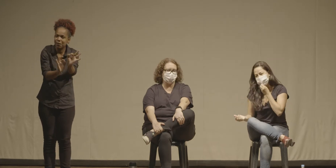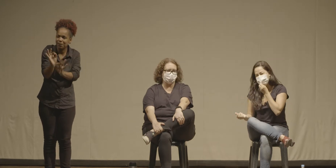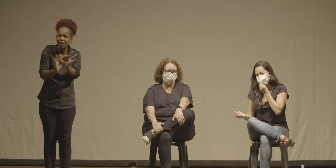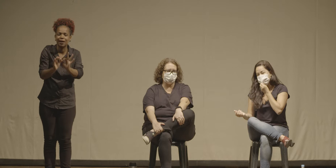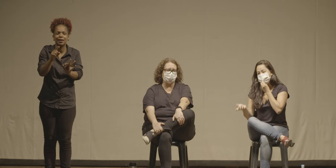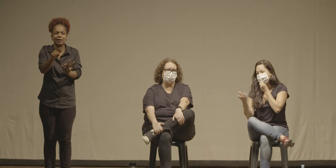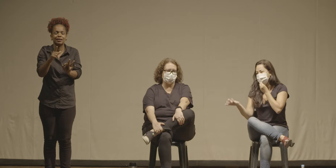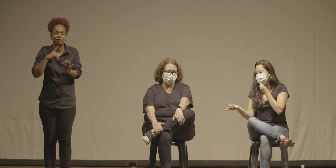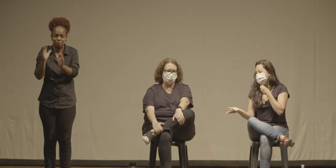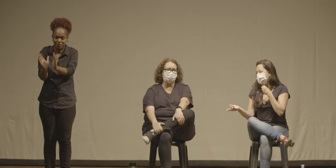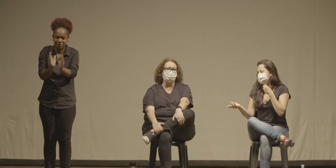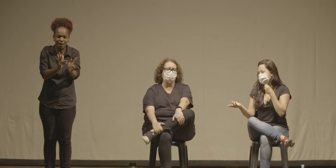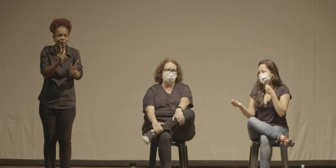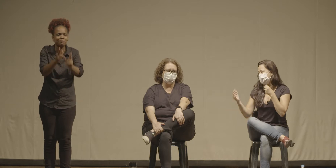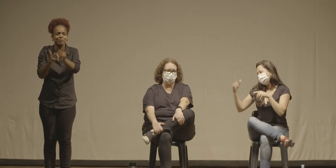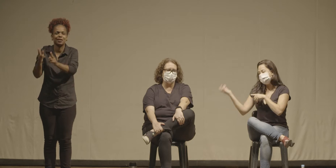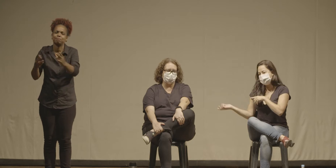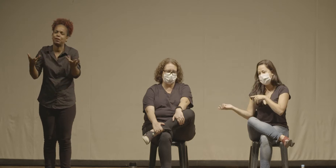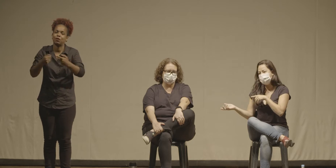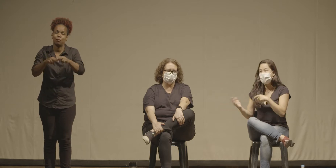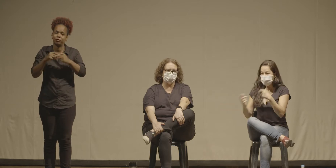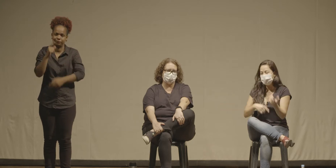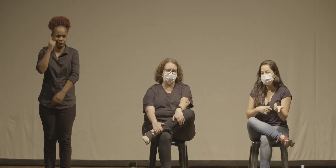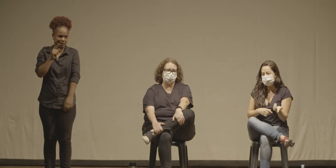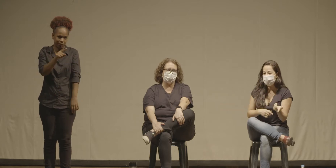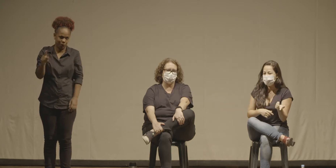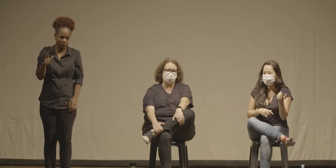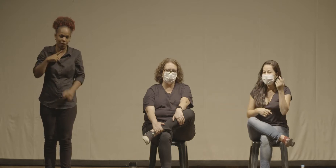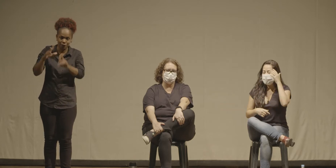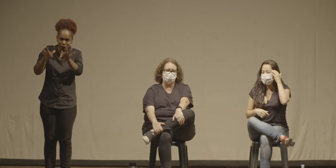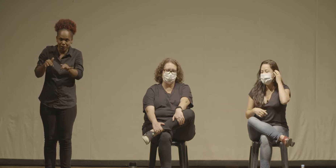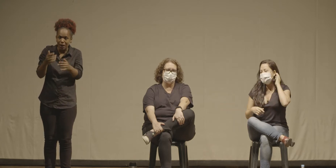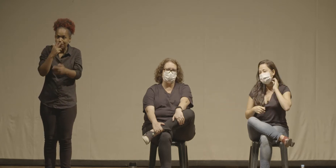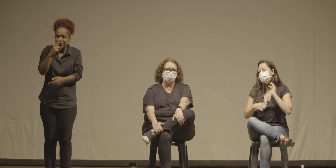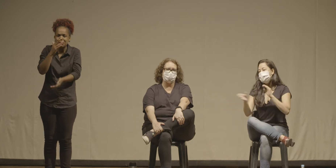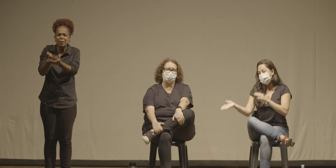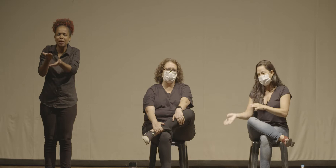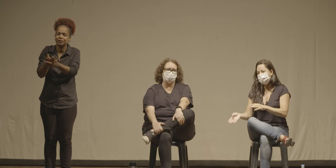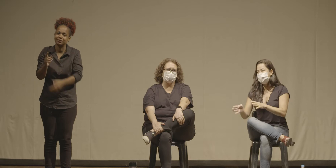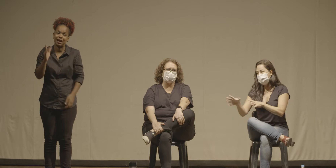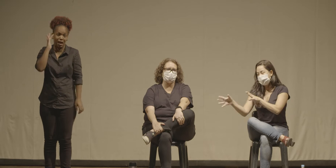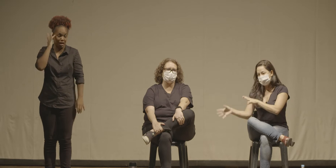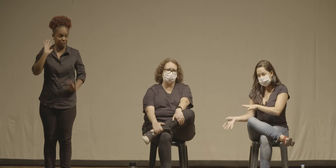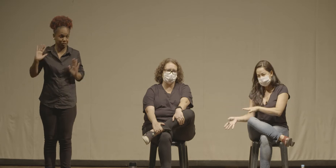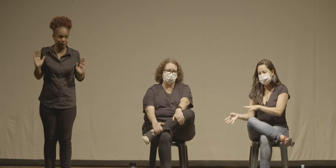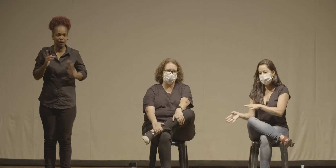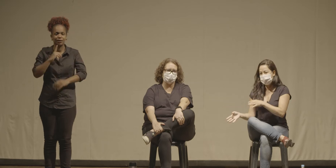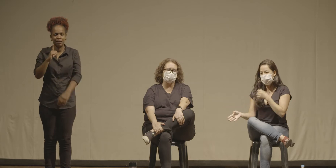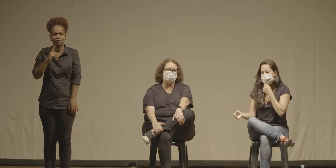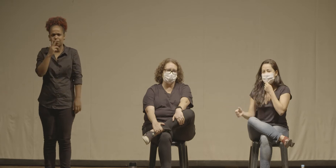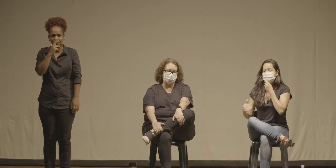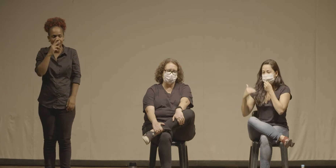montagem incrível, que para quem não sabe, o final acha que elas perderam, e assim, foi uma direção nossa para que ele fizesse